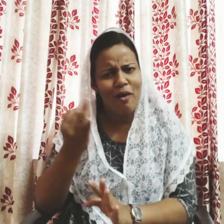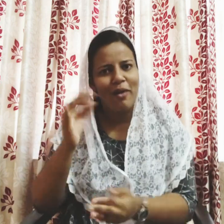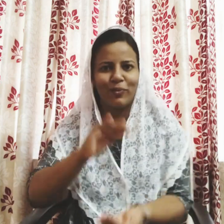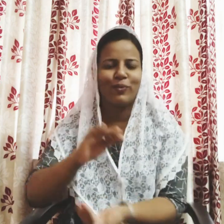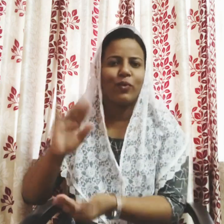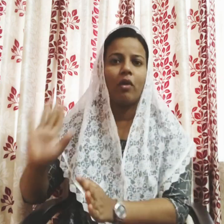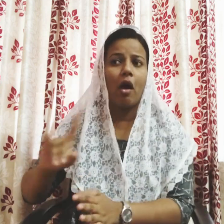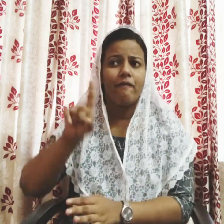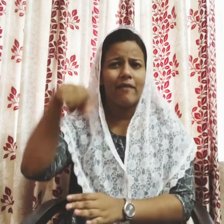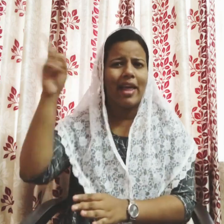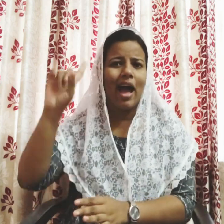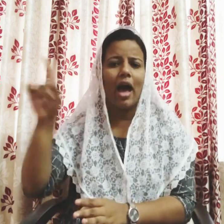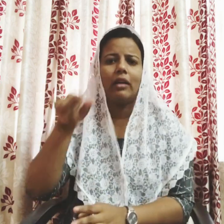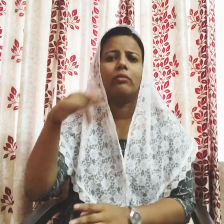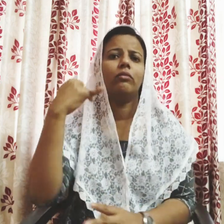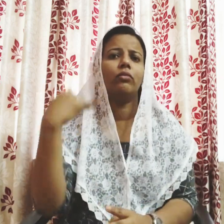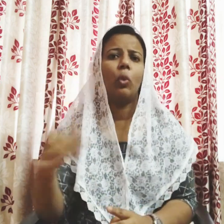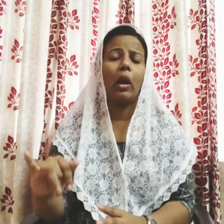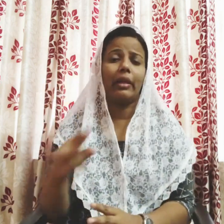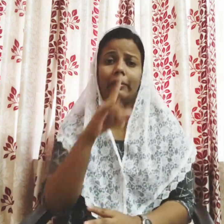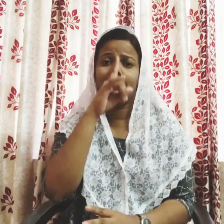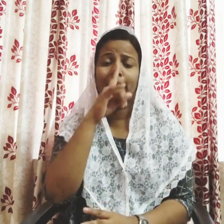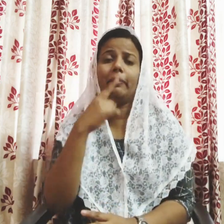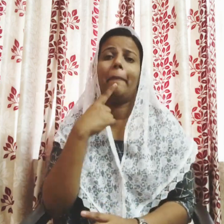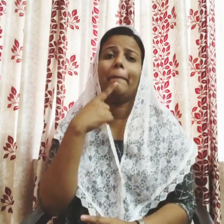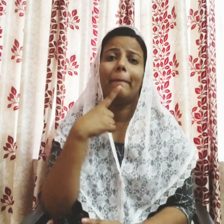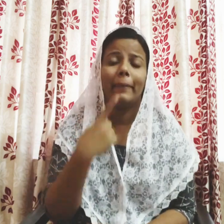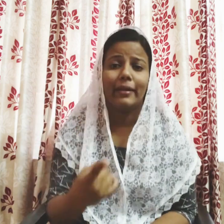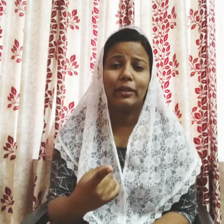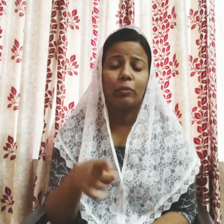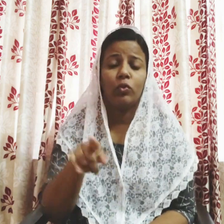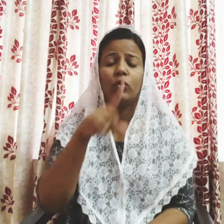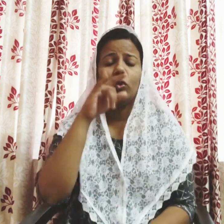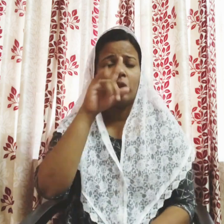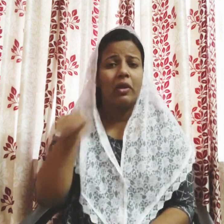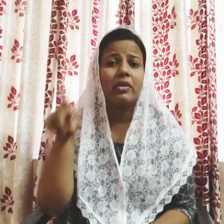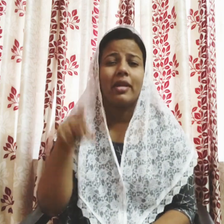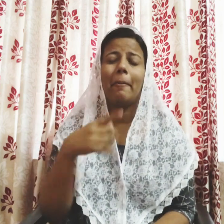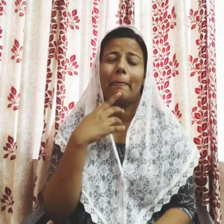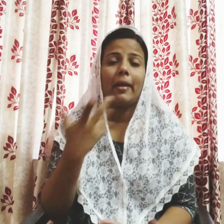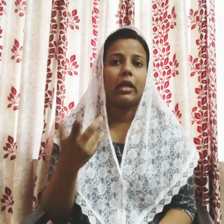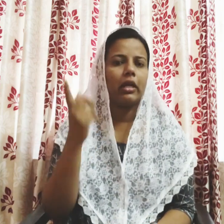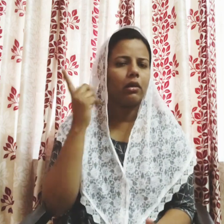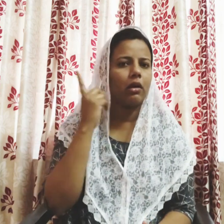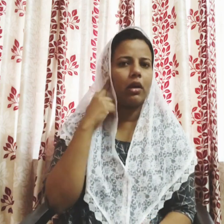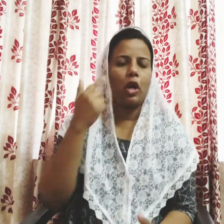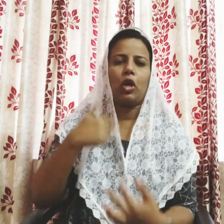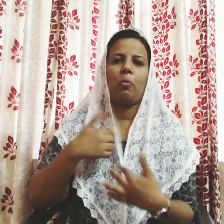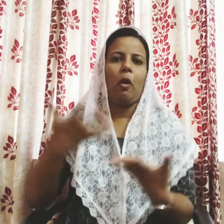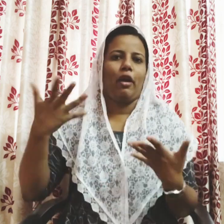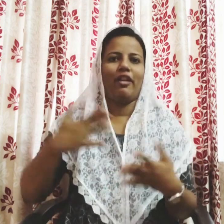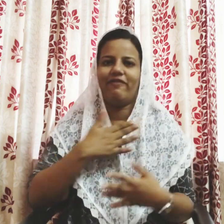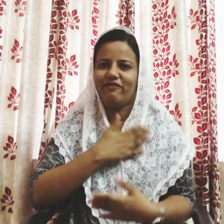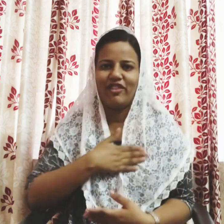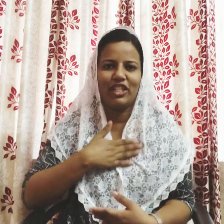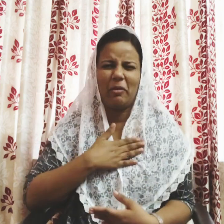ഒരാൾ നിന്ദിക്കുകയോ അവരെ ഒരാൾ പരിഹസിക്കുകയോ അല്ലെങ്കിൽ അവരെ മോശമെന്ന് പറയുകയോ ചെയ്യുന്നത് കേട്ടാൽ അത് എനിക്ക് സന്തോഷമല്ല,